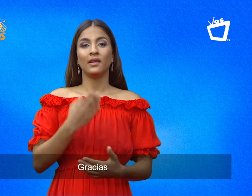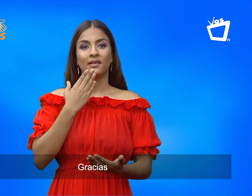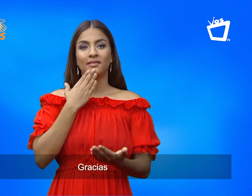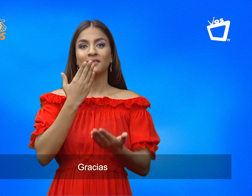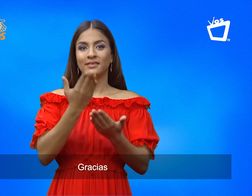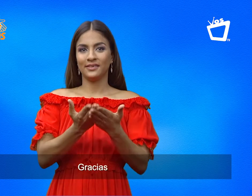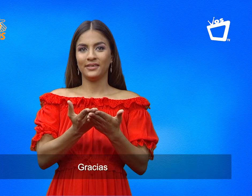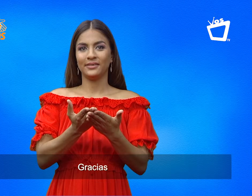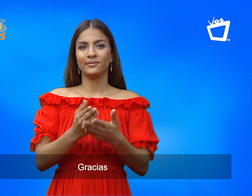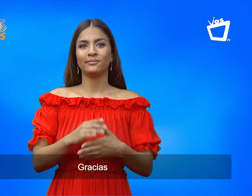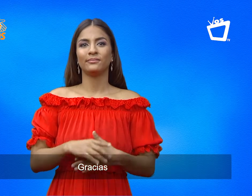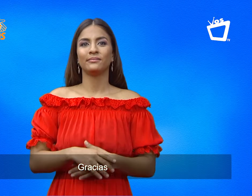gracias